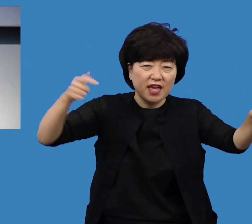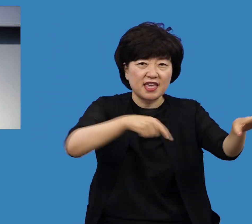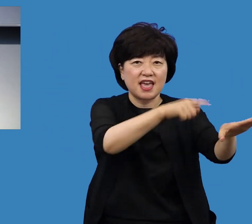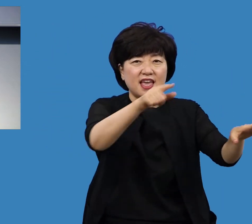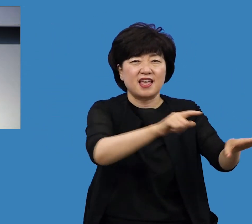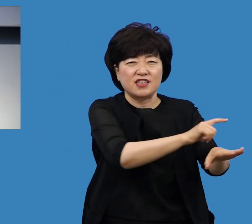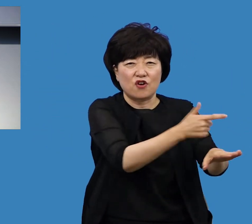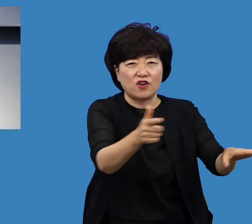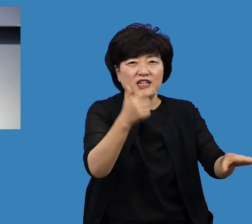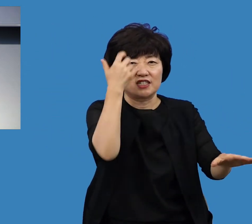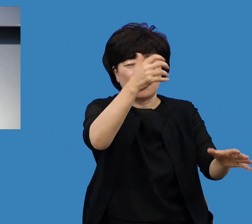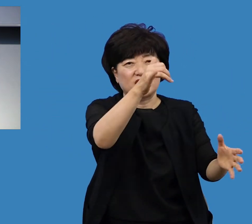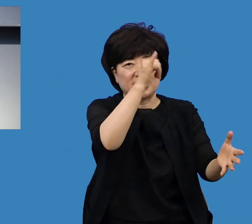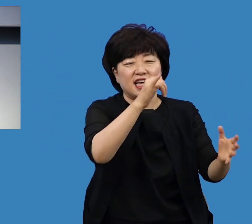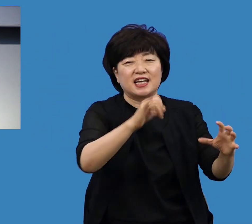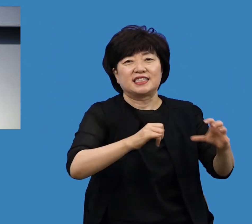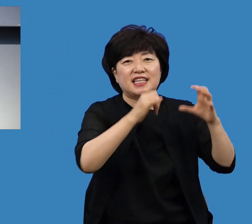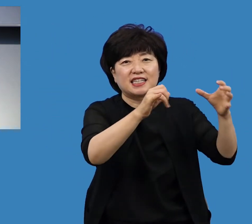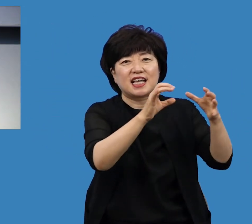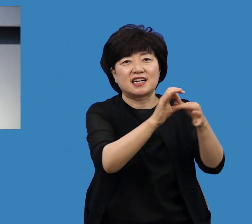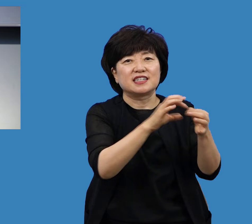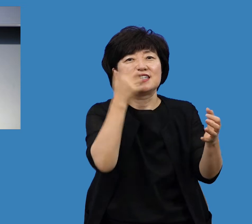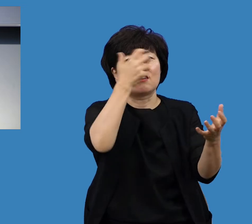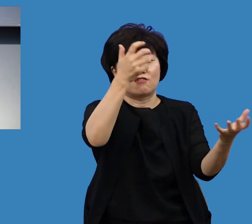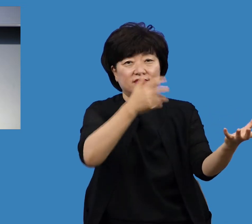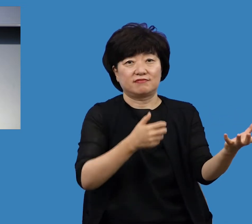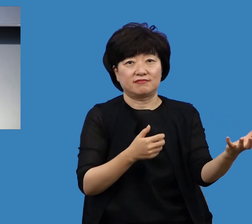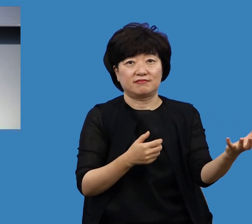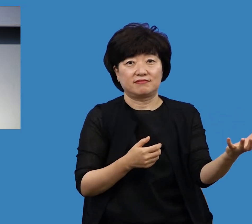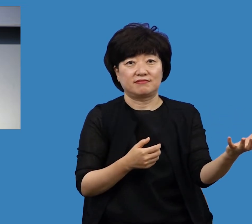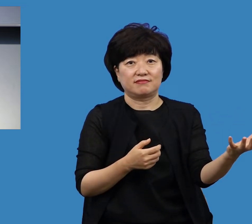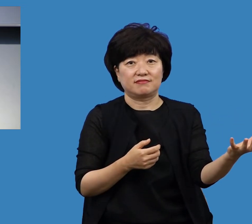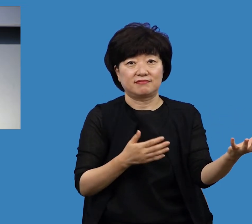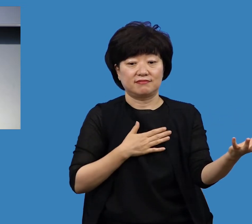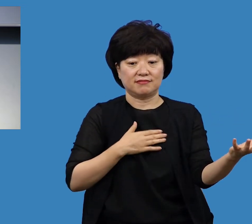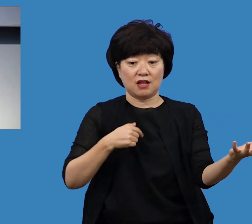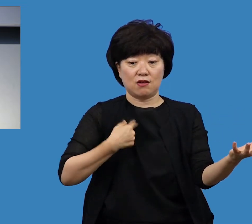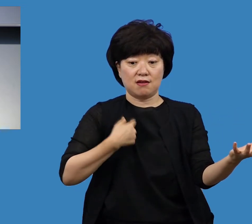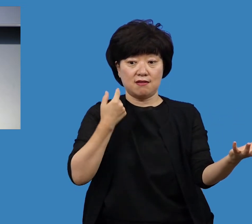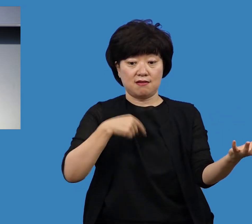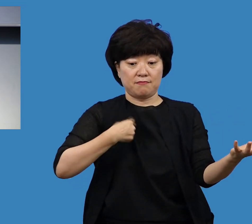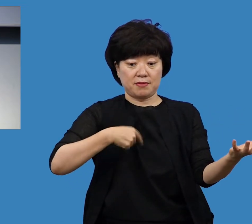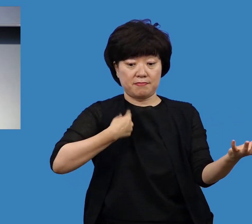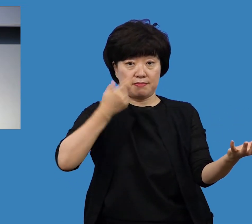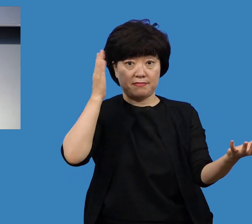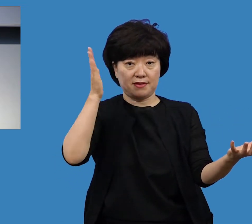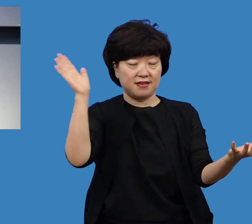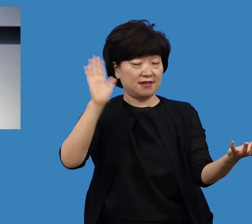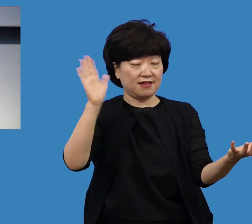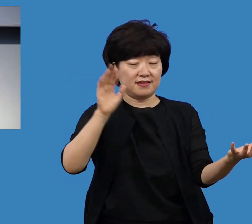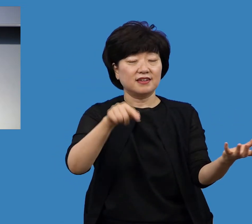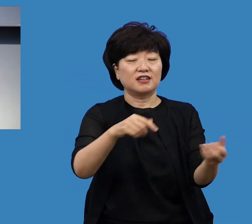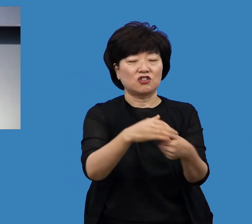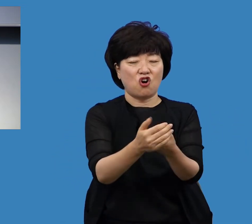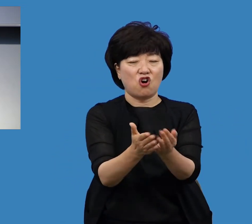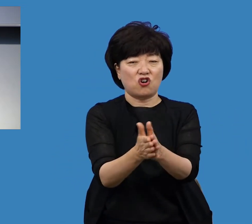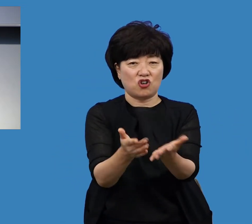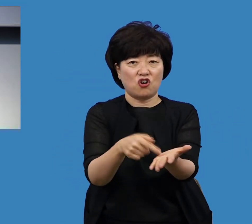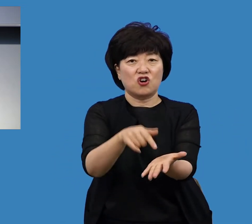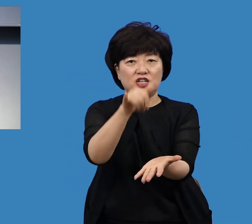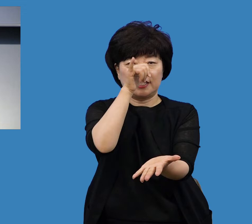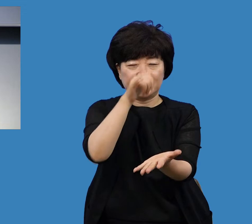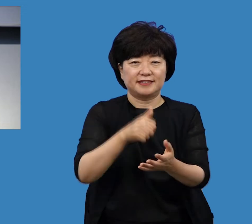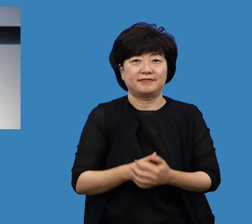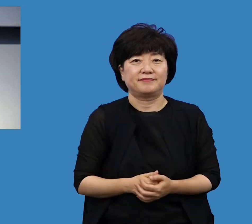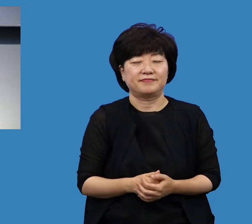아멘. 예, 이건 제 얘기가 아니고 성경에서 나오는 얘기입니다. 자, 다섯 번째